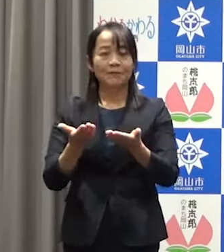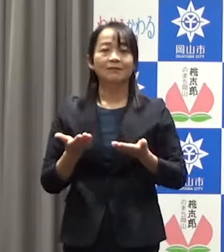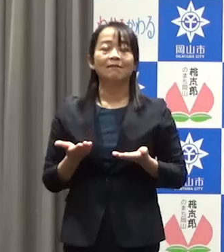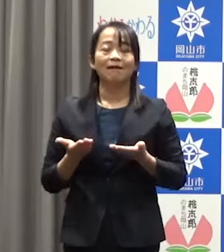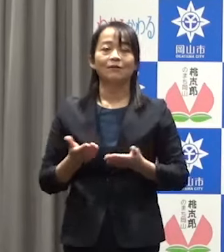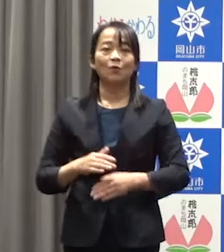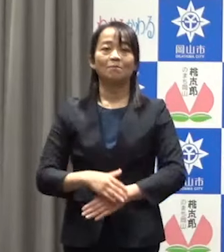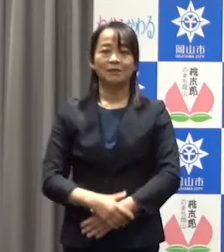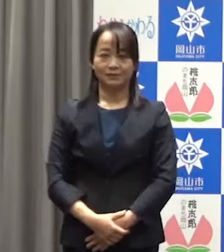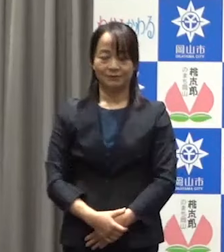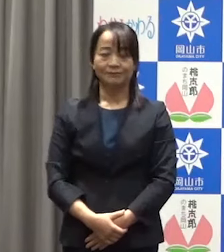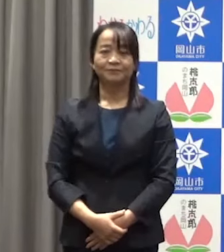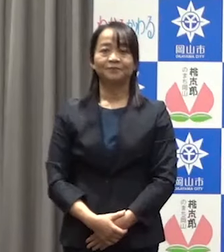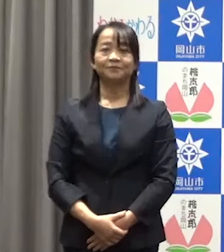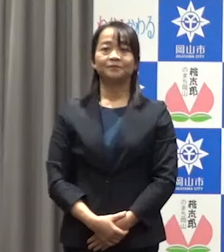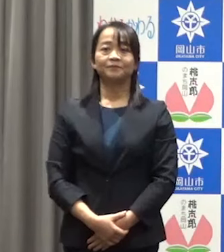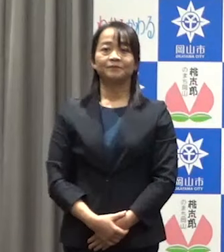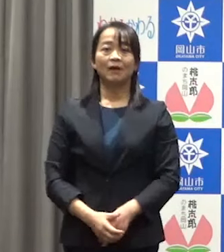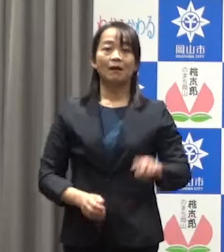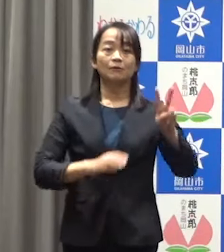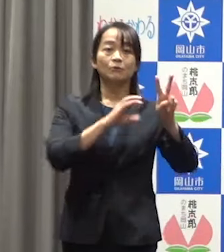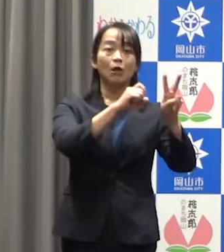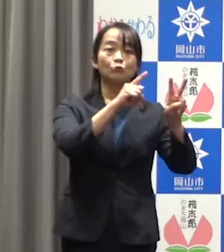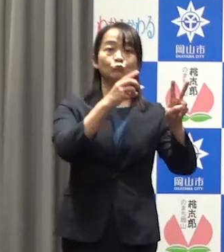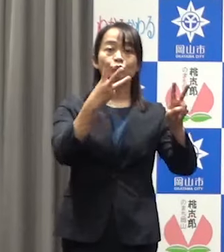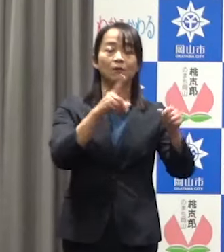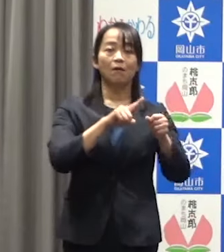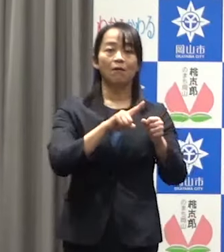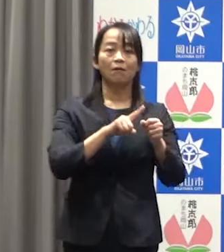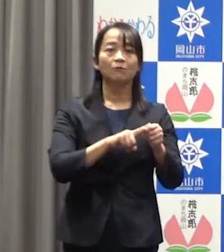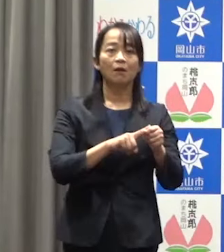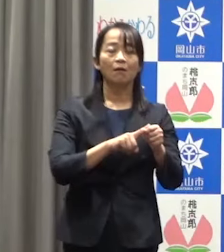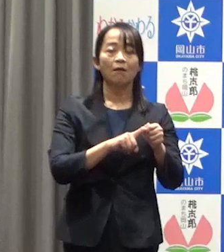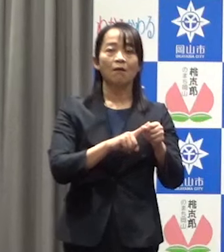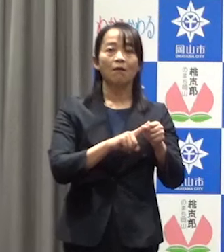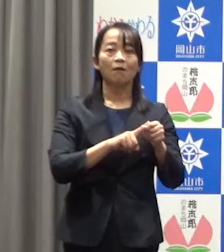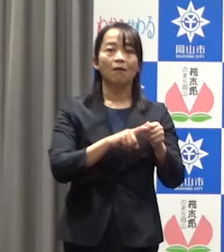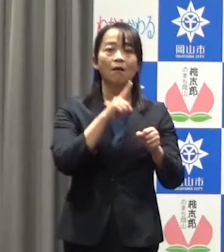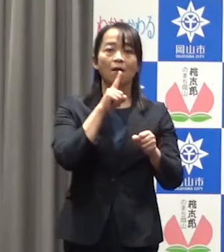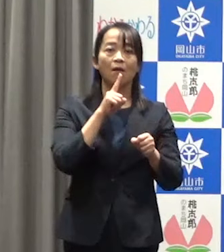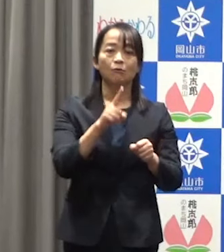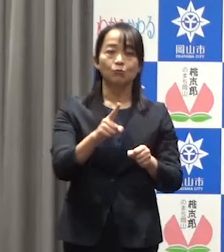実はですね、2013年ってちょうど私が